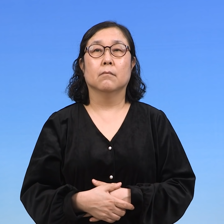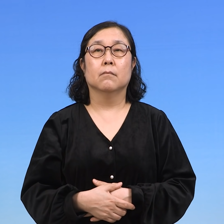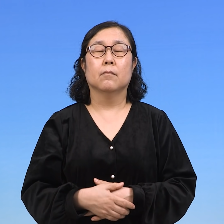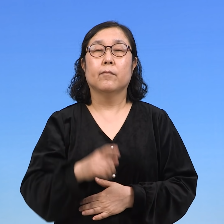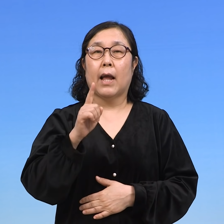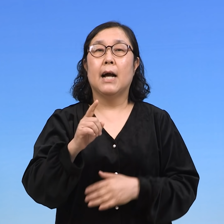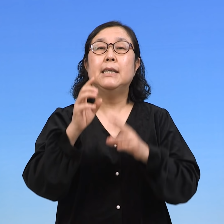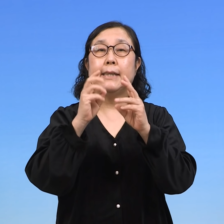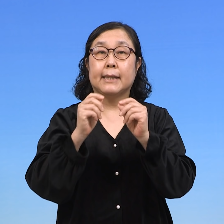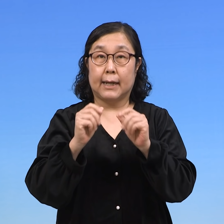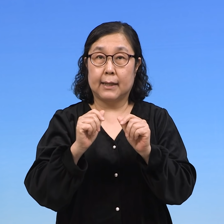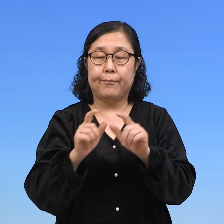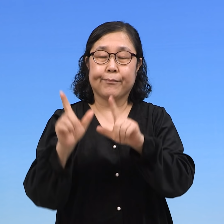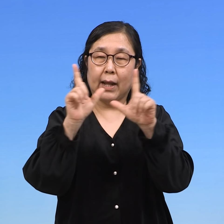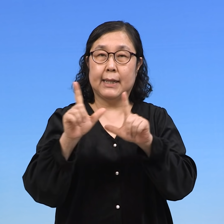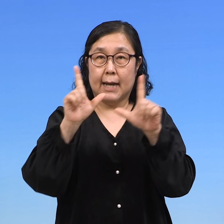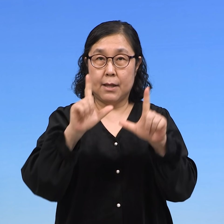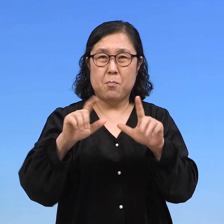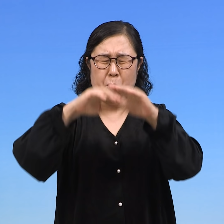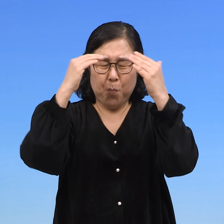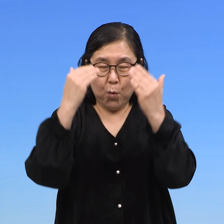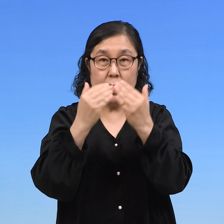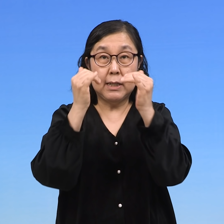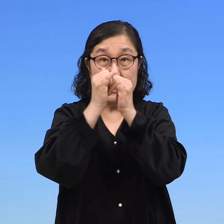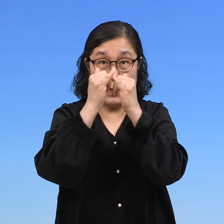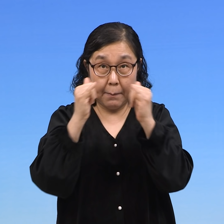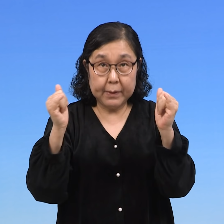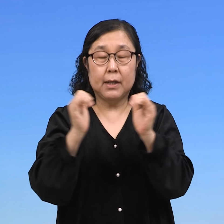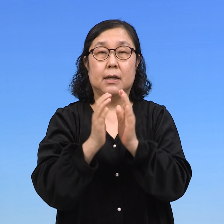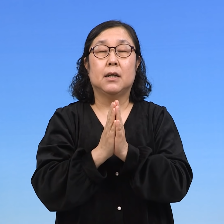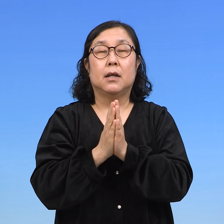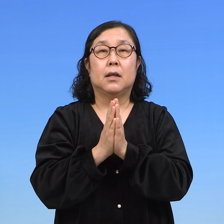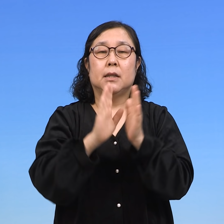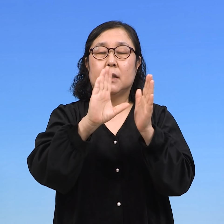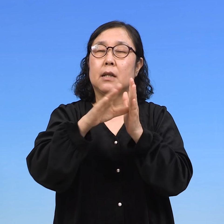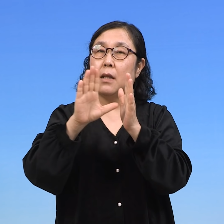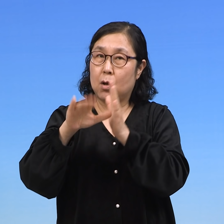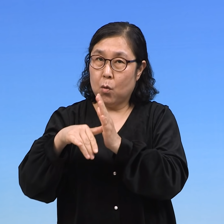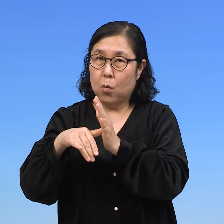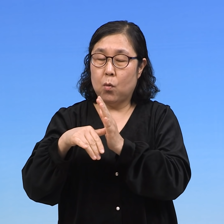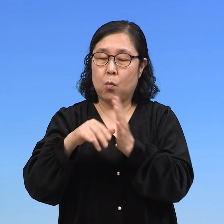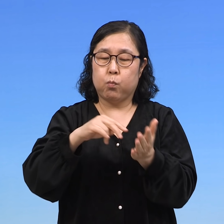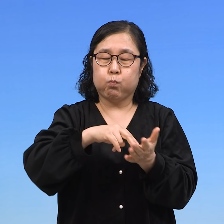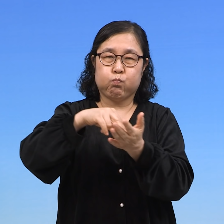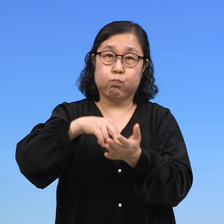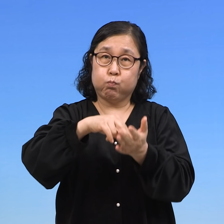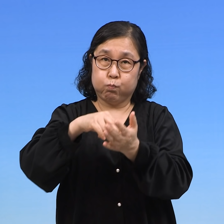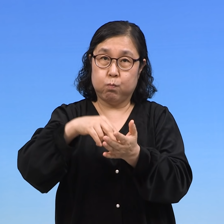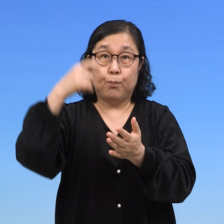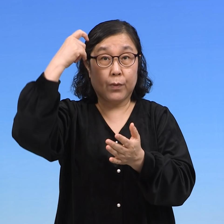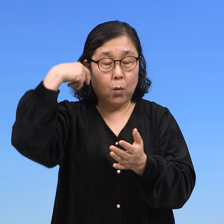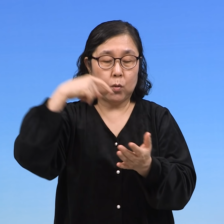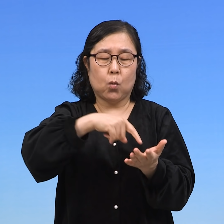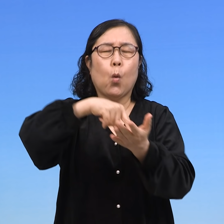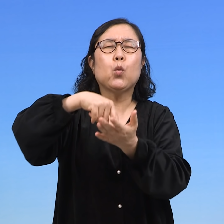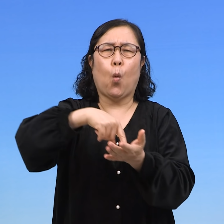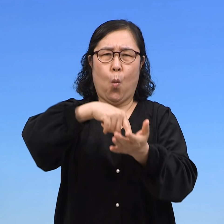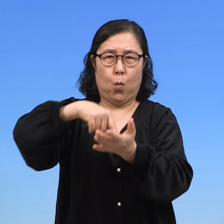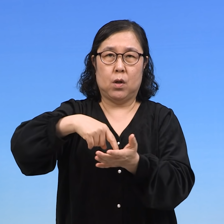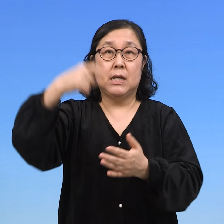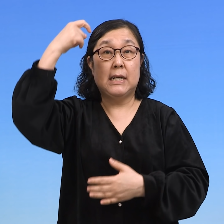이 땅을 살아가는 모든 사람들이 예외 없이 참 때때로 외로움을 느끼고 고독감을